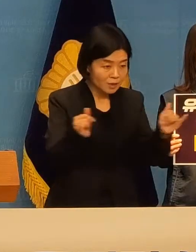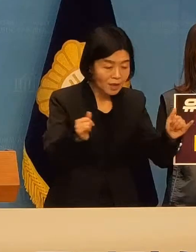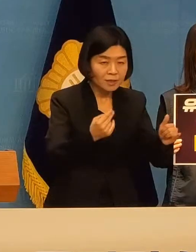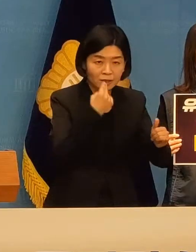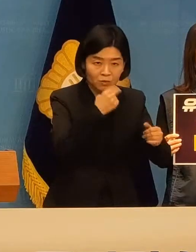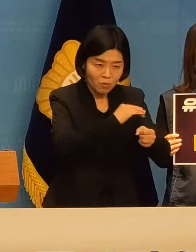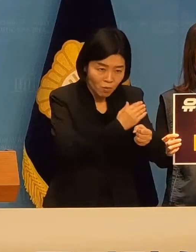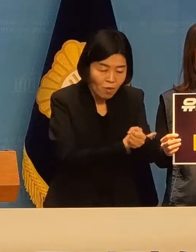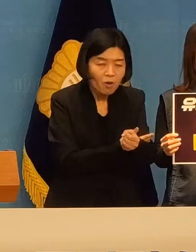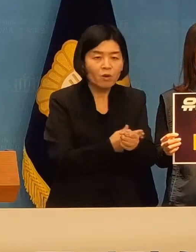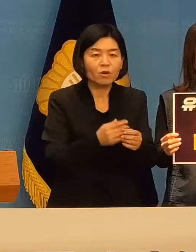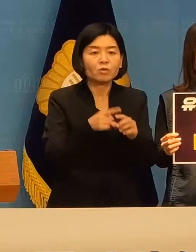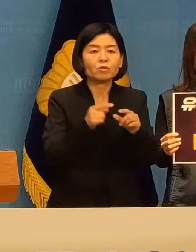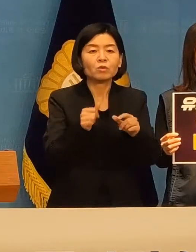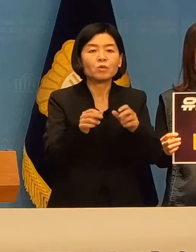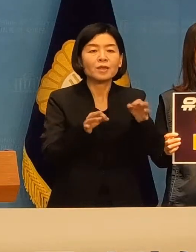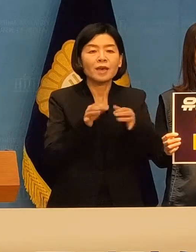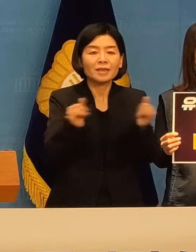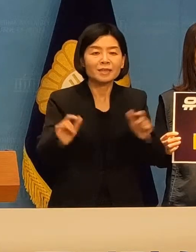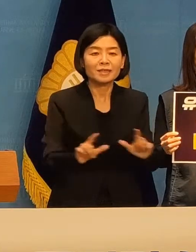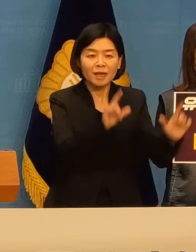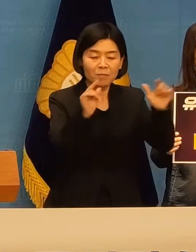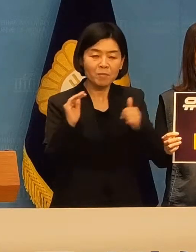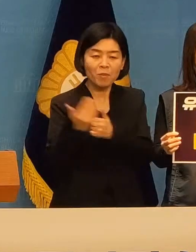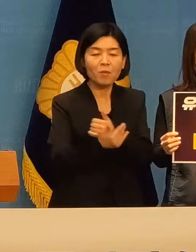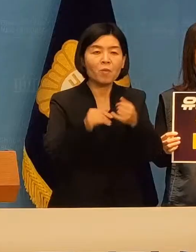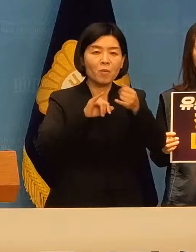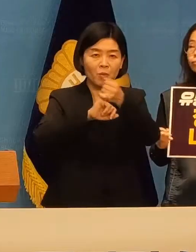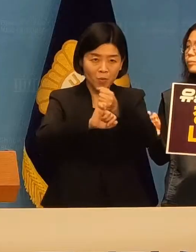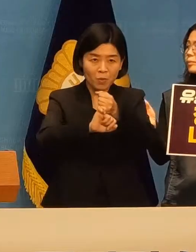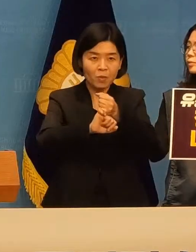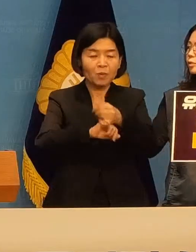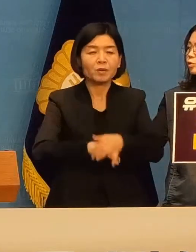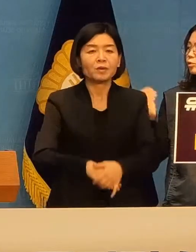중소상인의 삶을 지키겠습니다. 이상입니다.